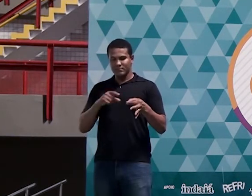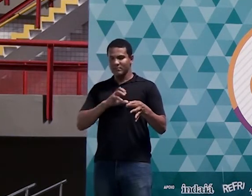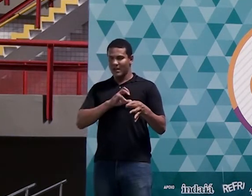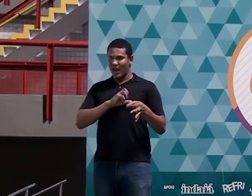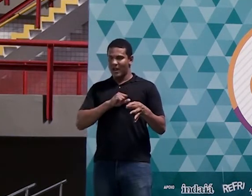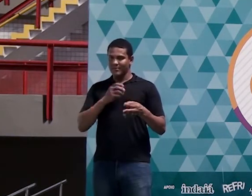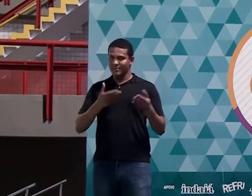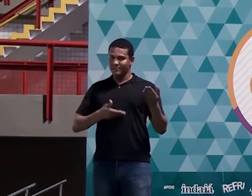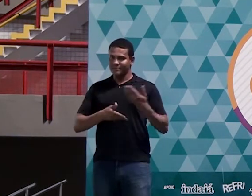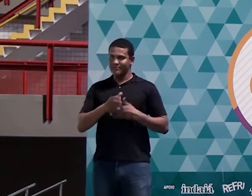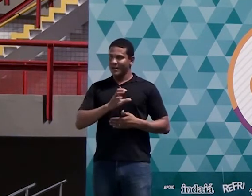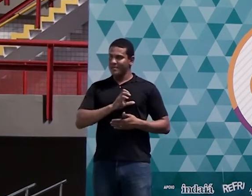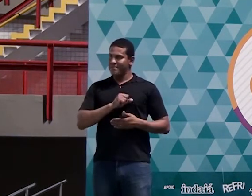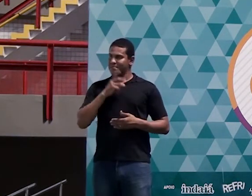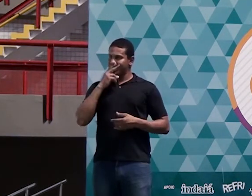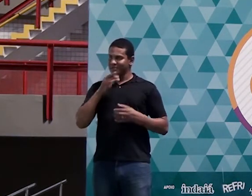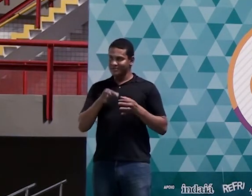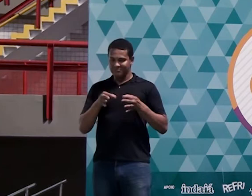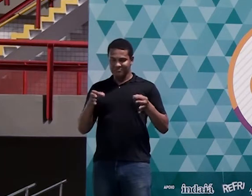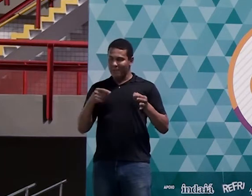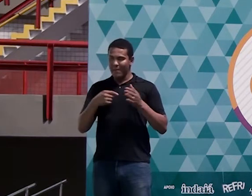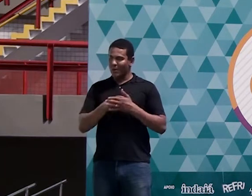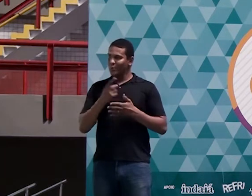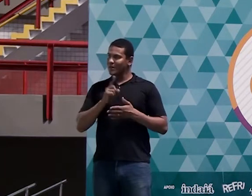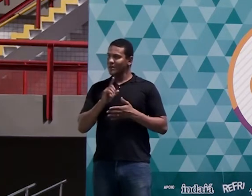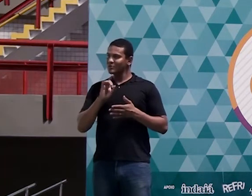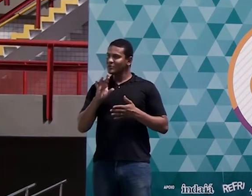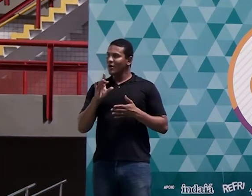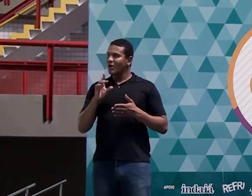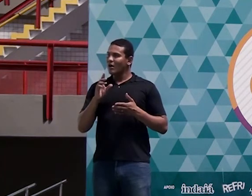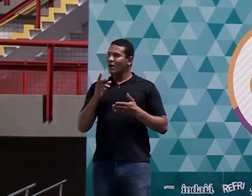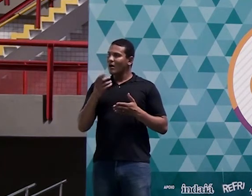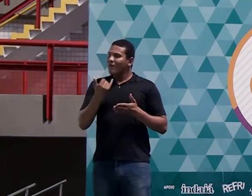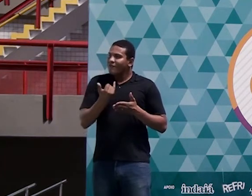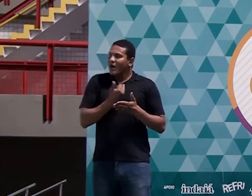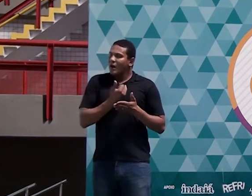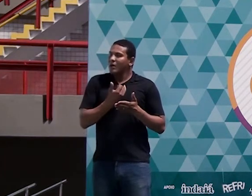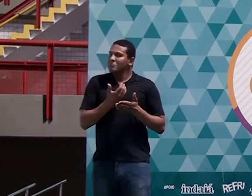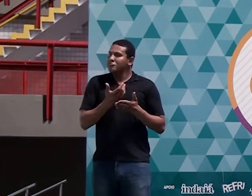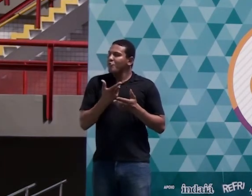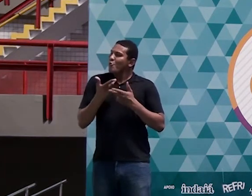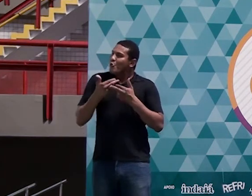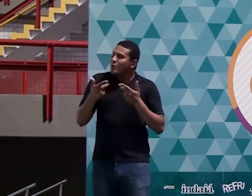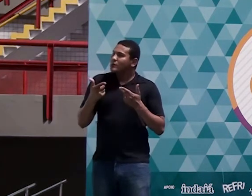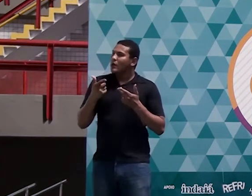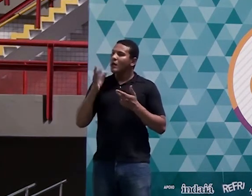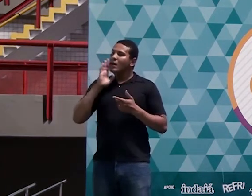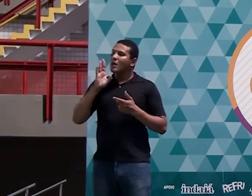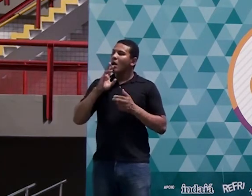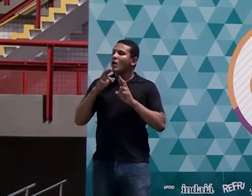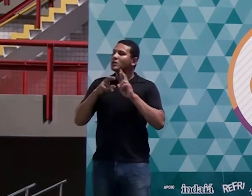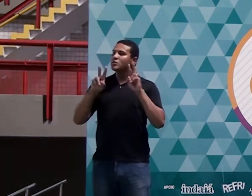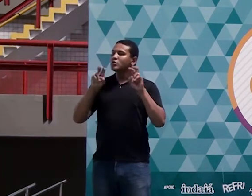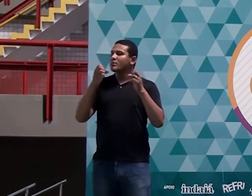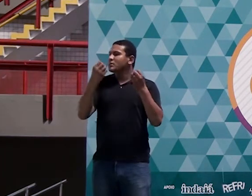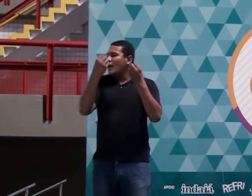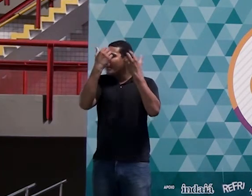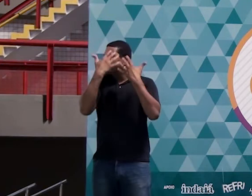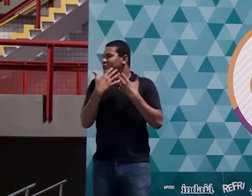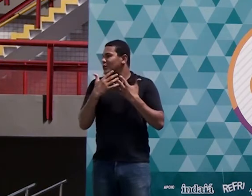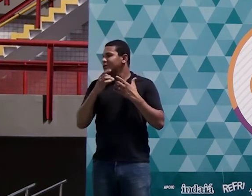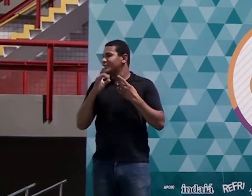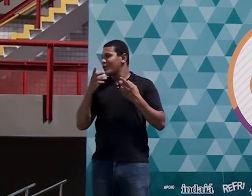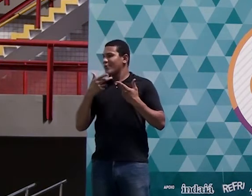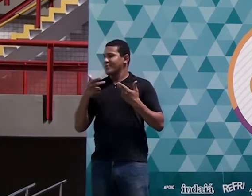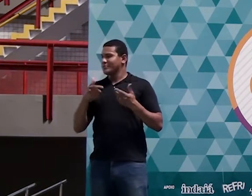de volta. Ó, botou aí autorização para fazer comércio.